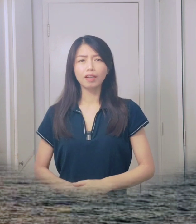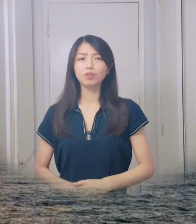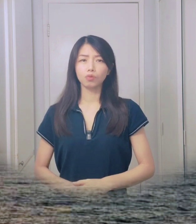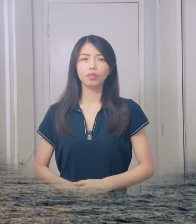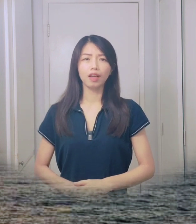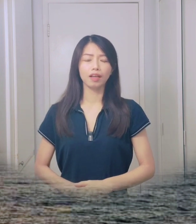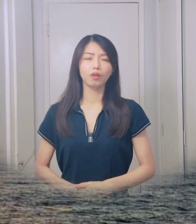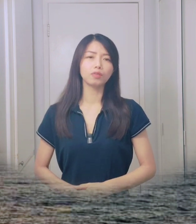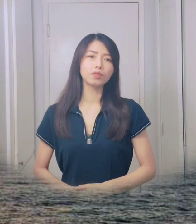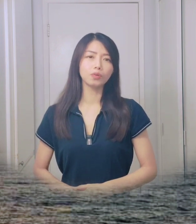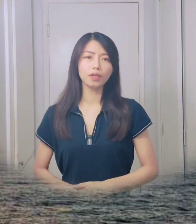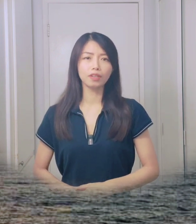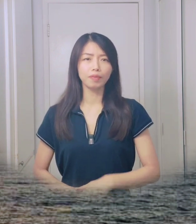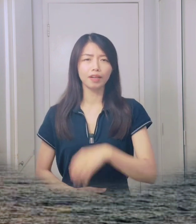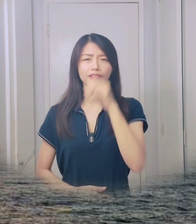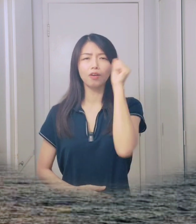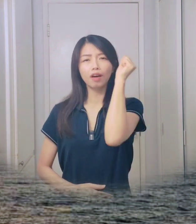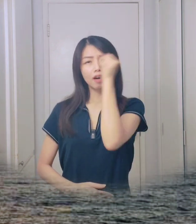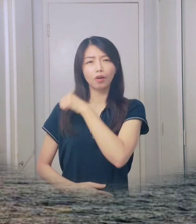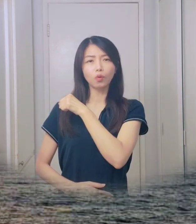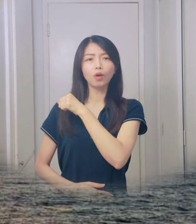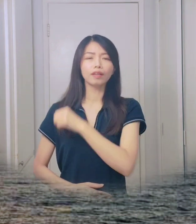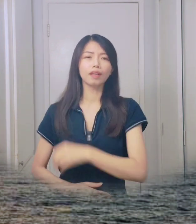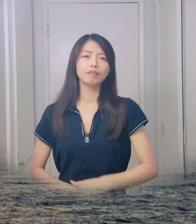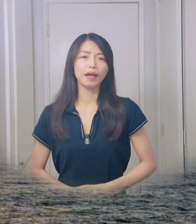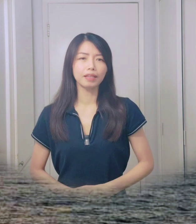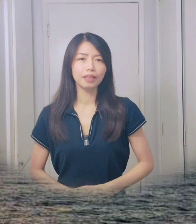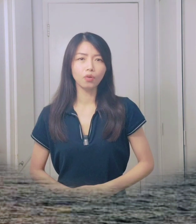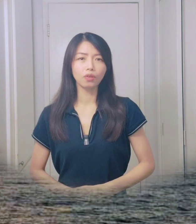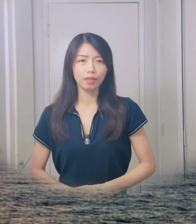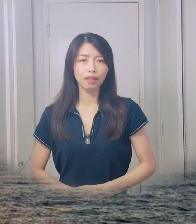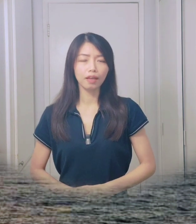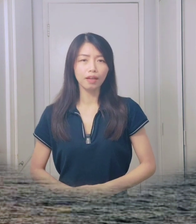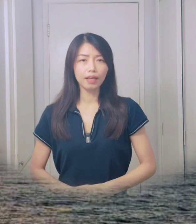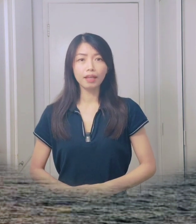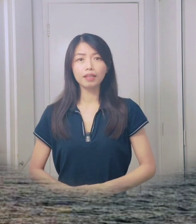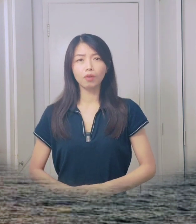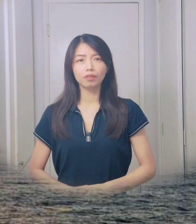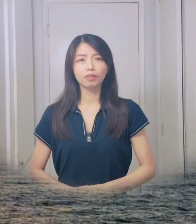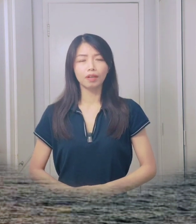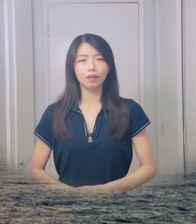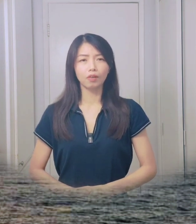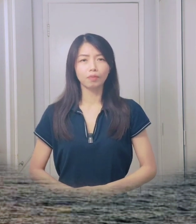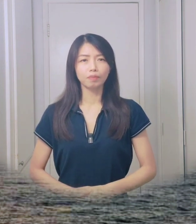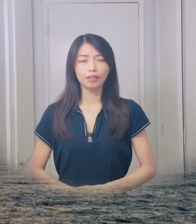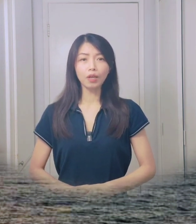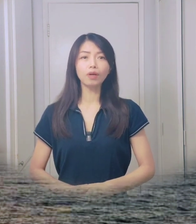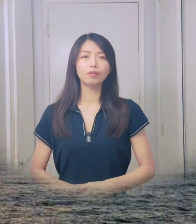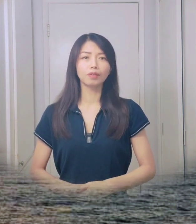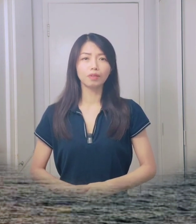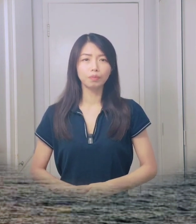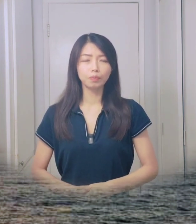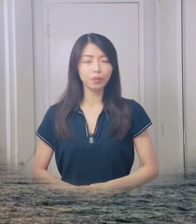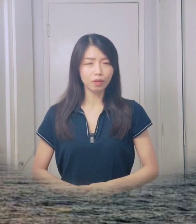그렇구나, 그랬었구나, 이런 뜻으로 해석이 됩니다. 그래서 통역할 때는 많이 사용이 되는데 찬양에서는 제가